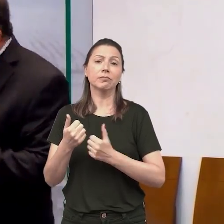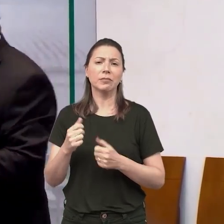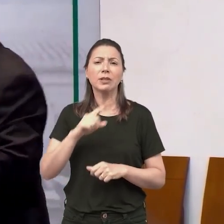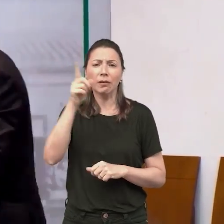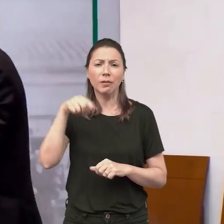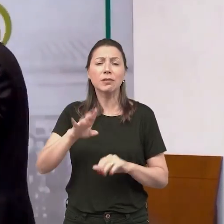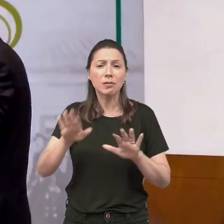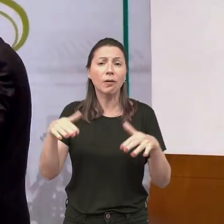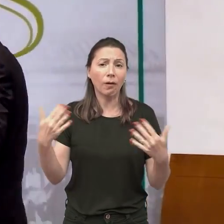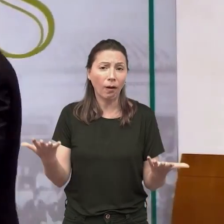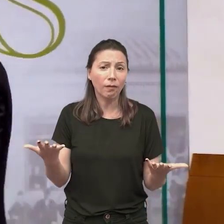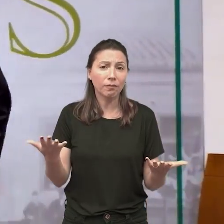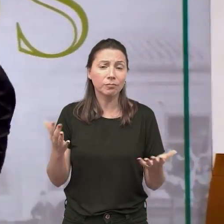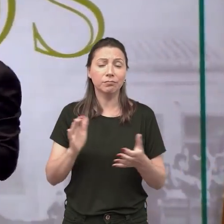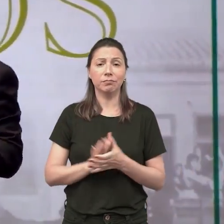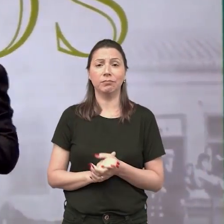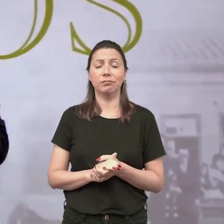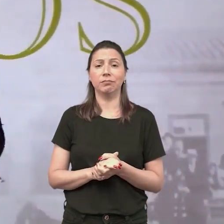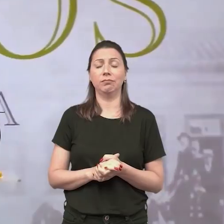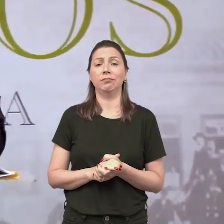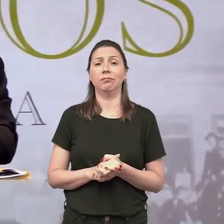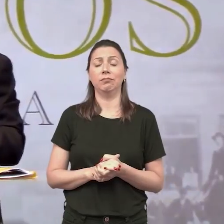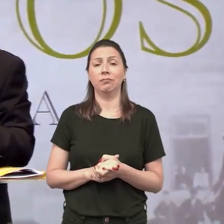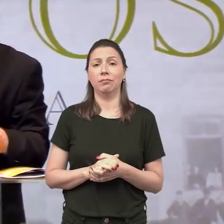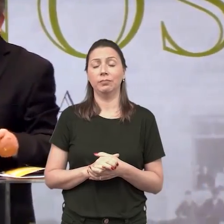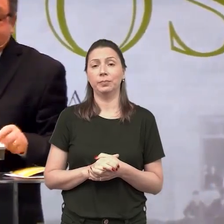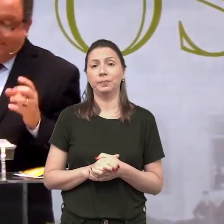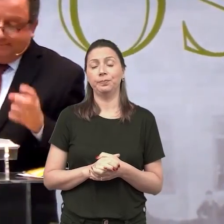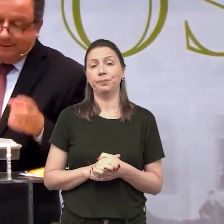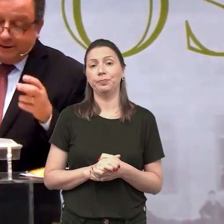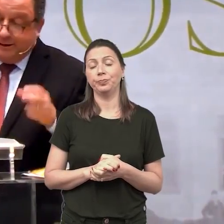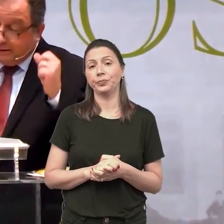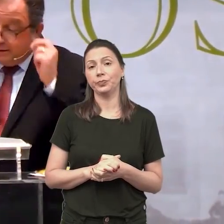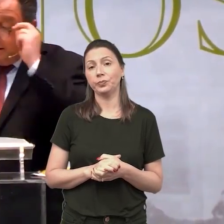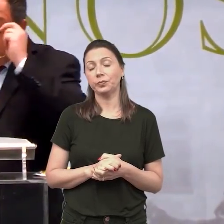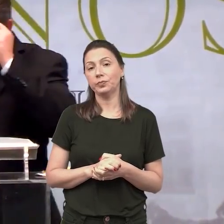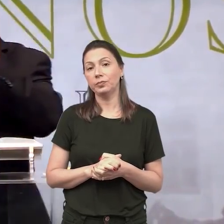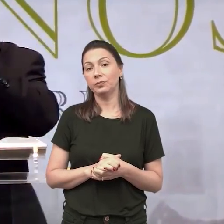Eu queria, antes de entrar no texto aqui,